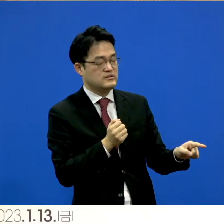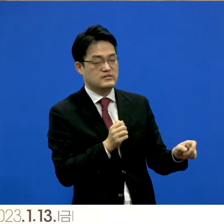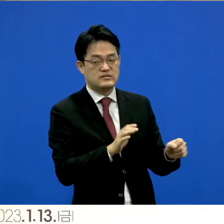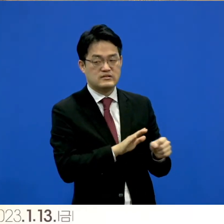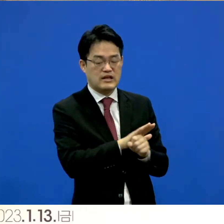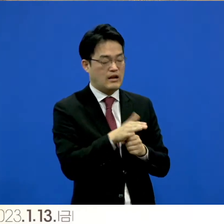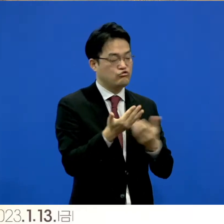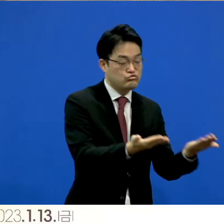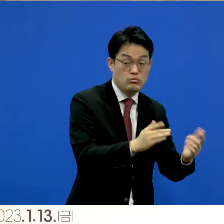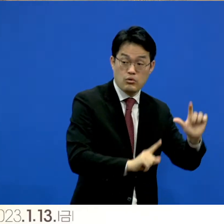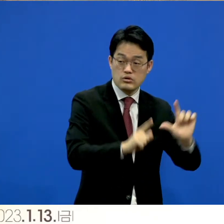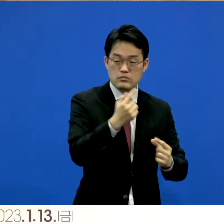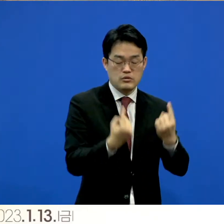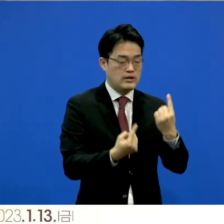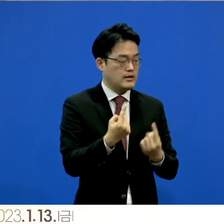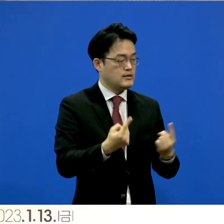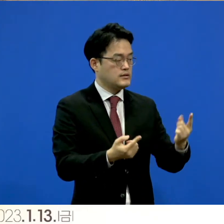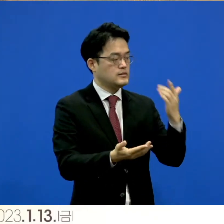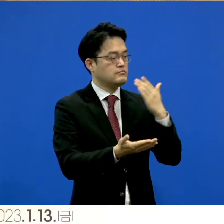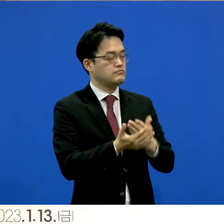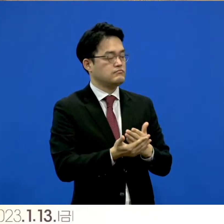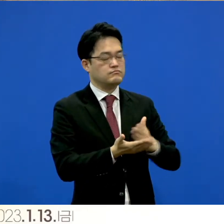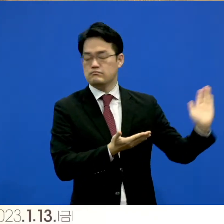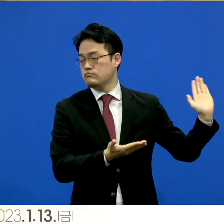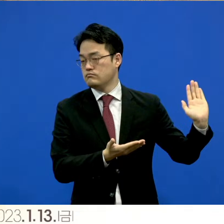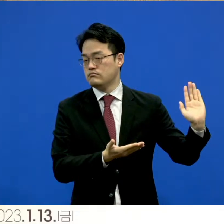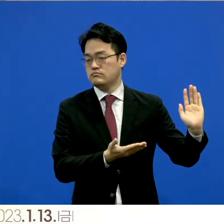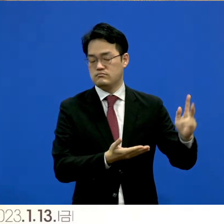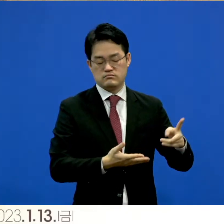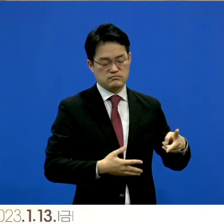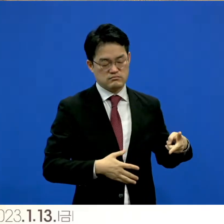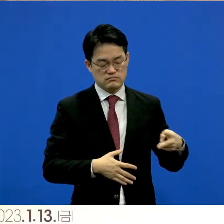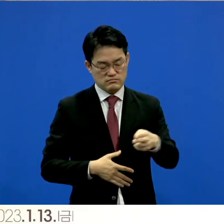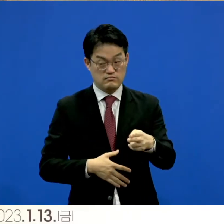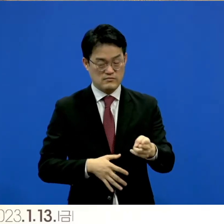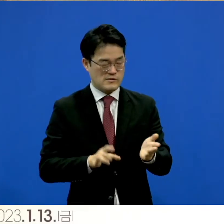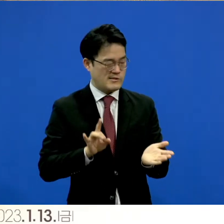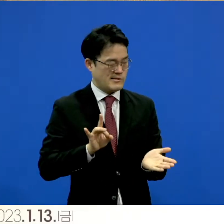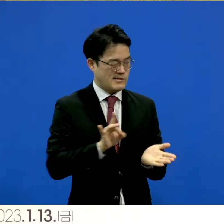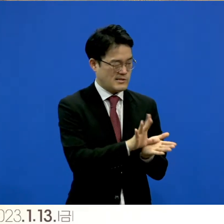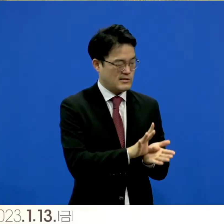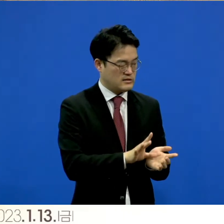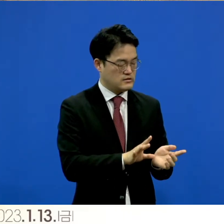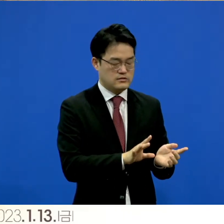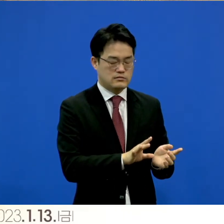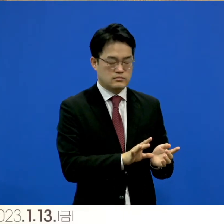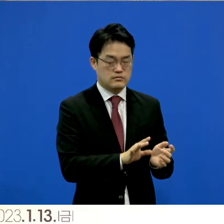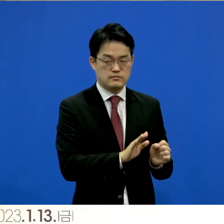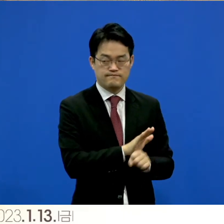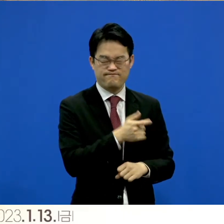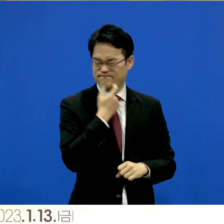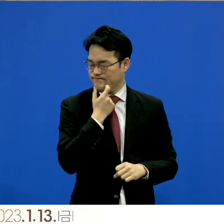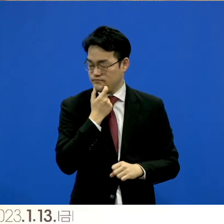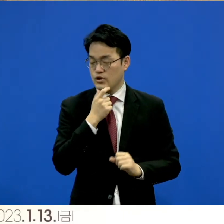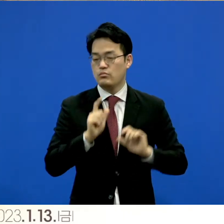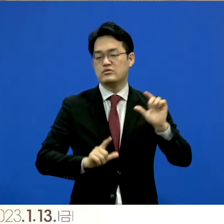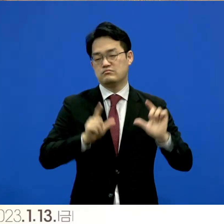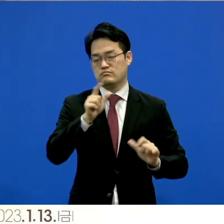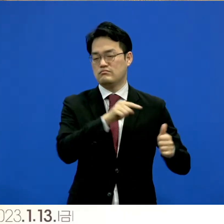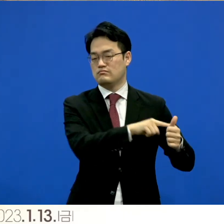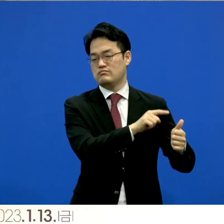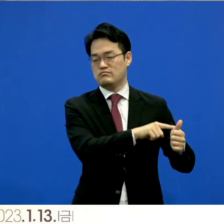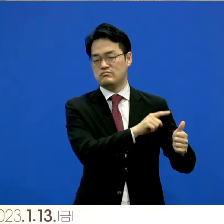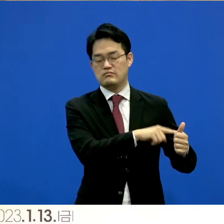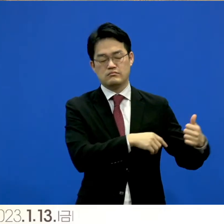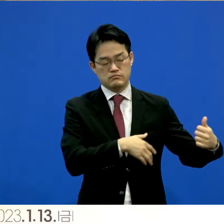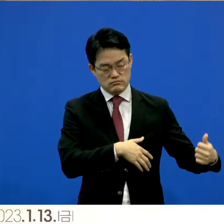거부당할 모습, 또 거부보다 더 심한 게 뭔지 아십니까? 혐오스러운 모습. 자체가 혐오스러운